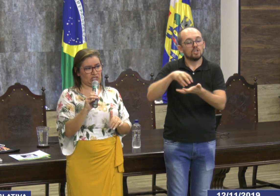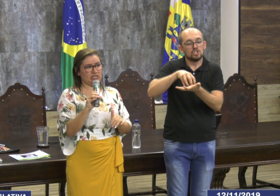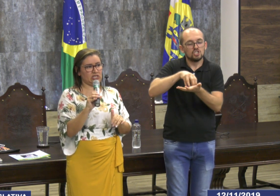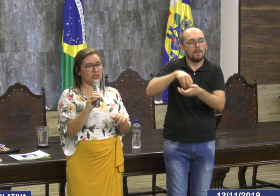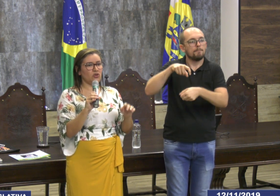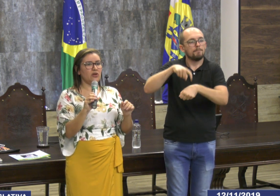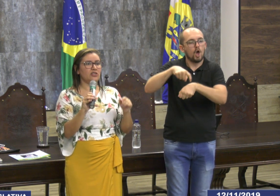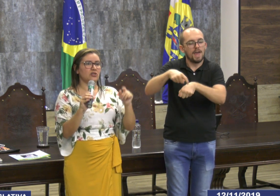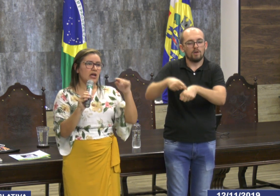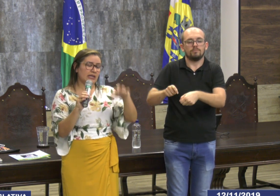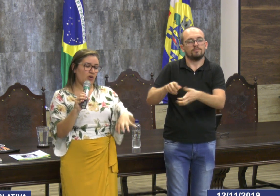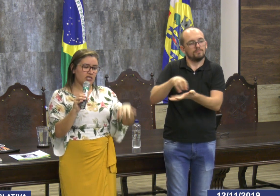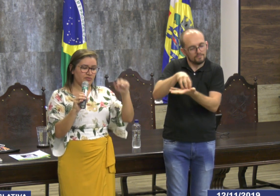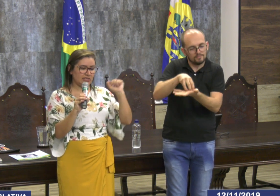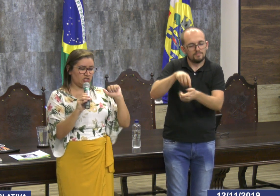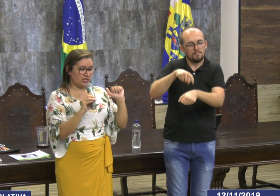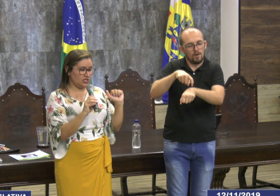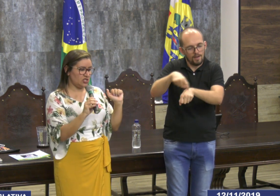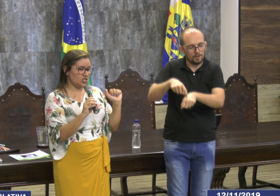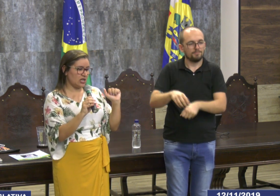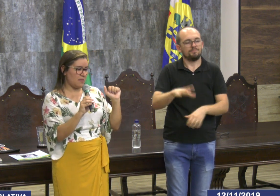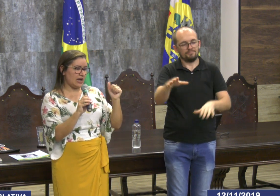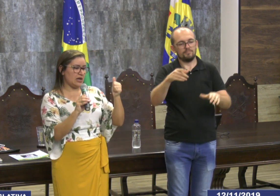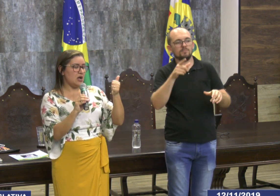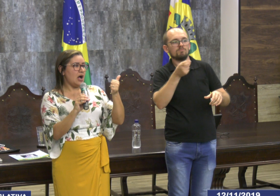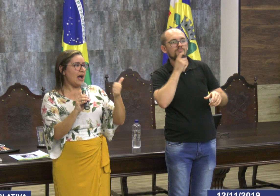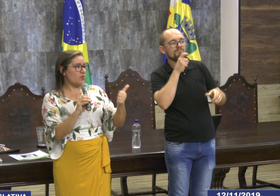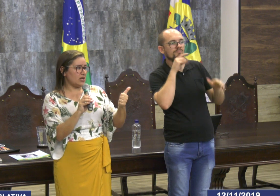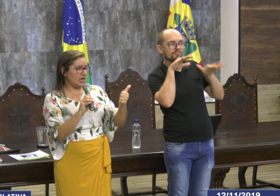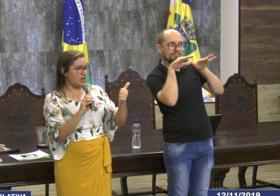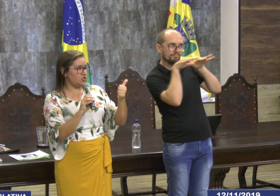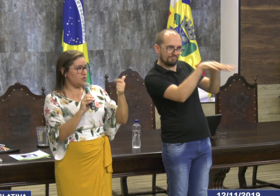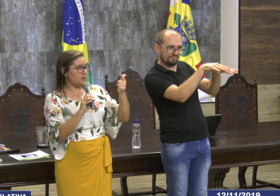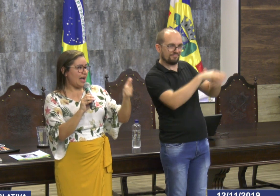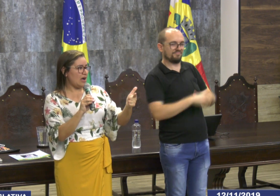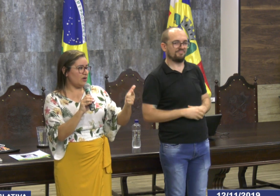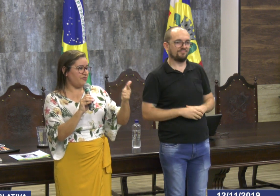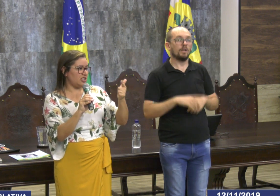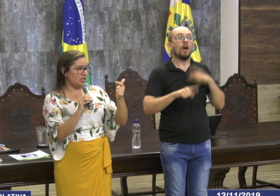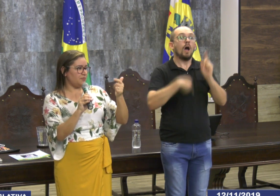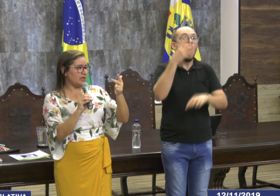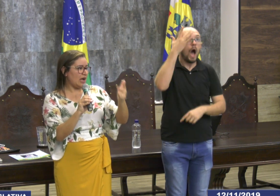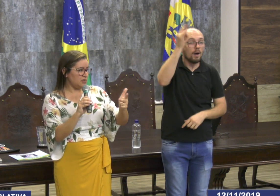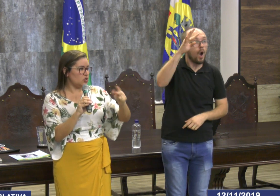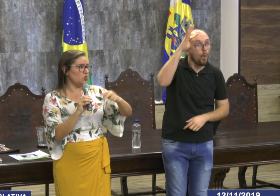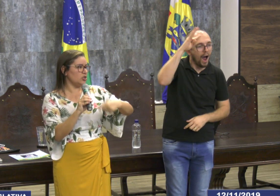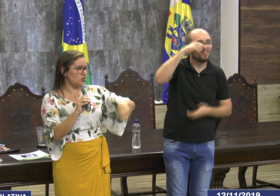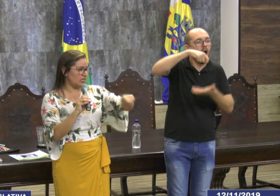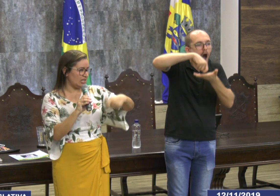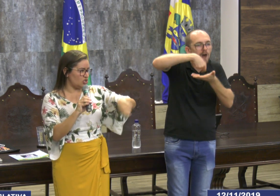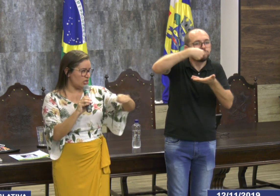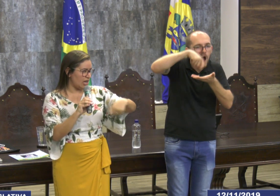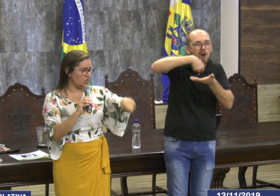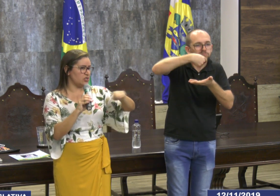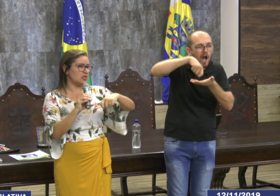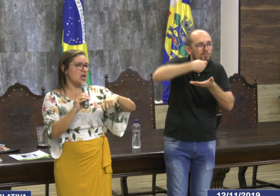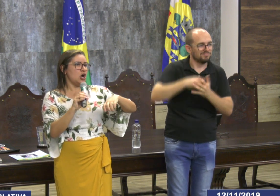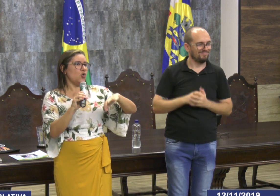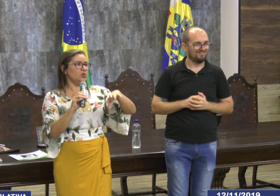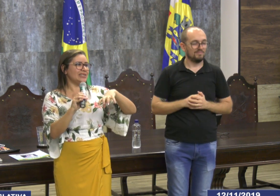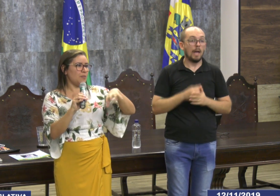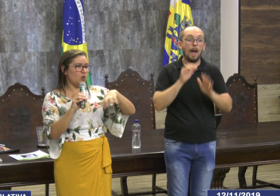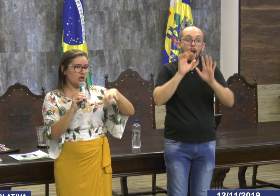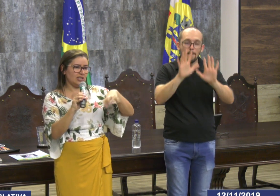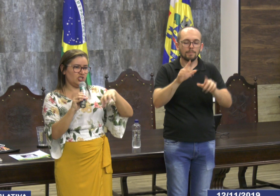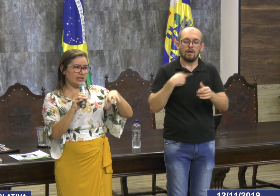essa gelatina. Então, na hora de fazer a gelatina, a gente trabalha água quente, água fria, a mistura dos ingredientes,